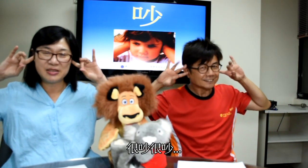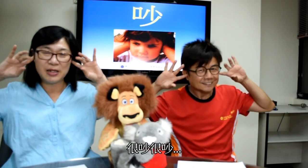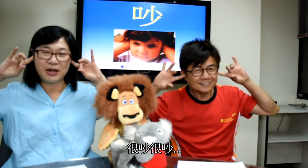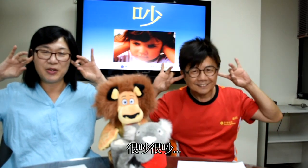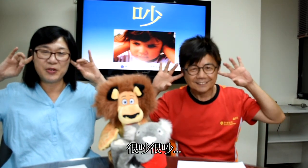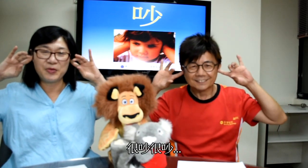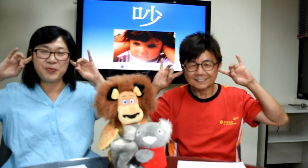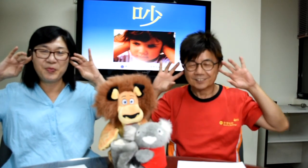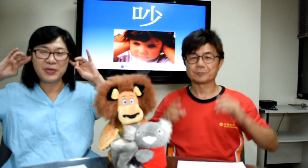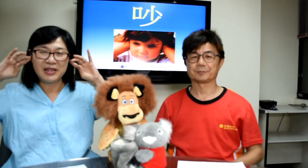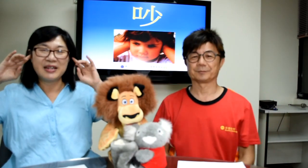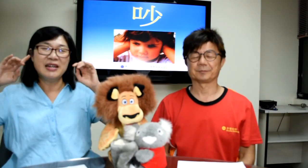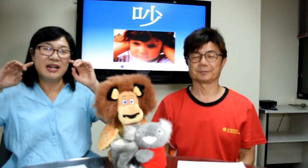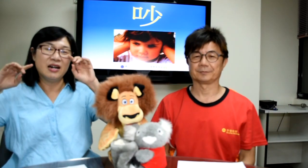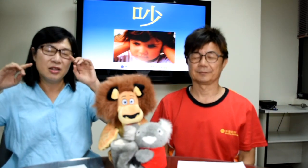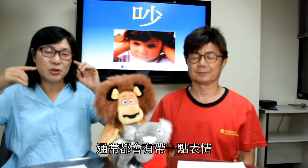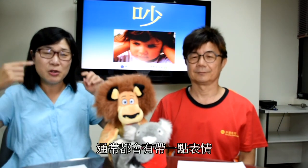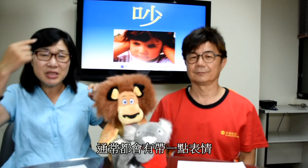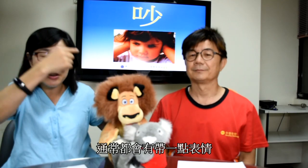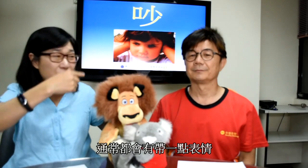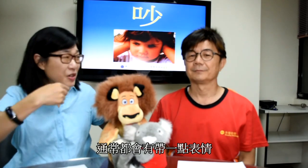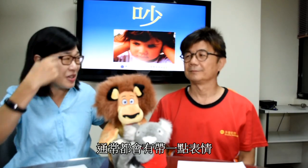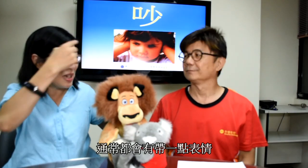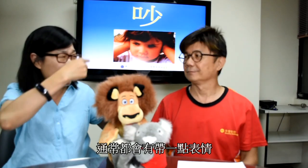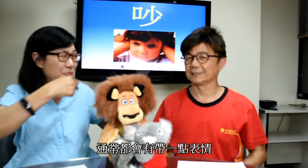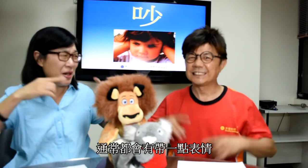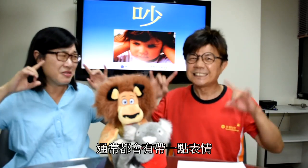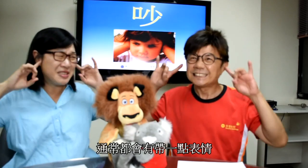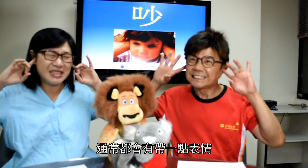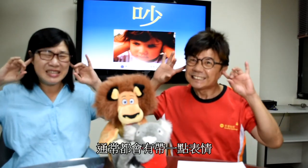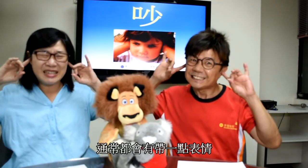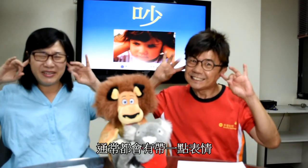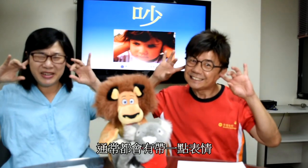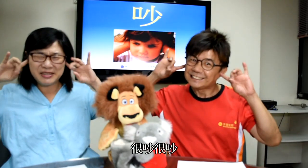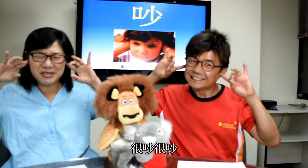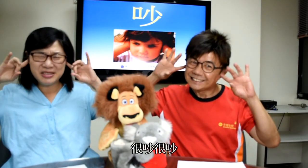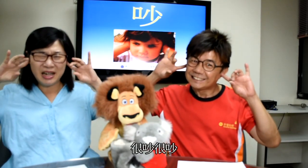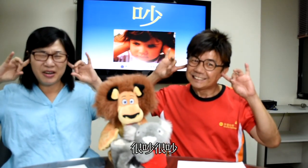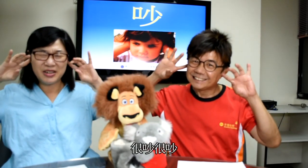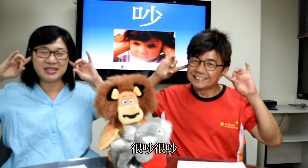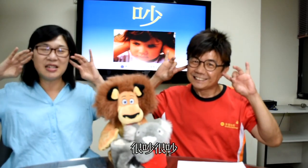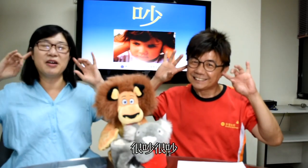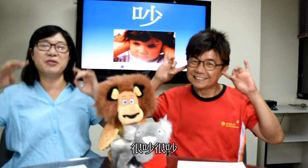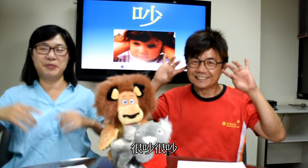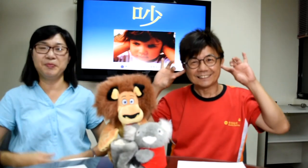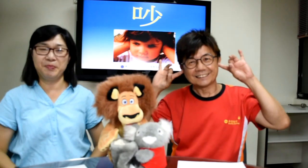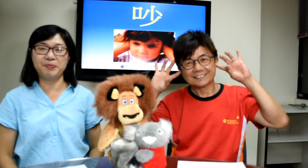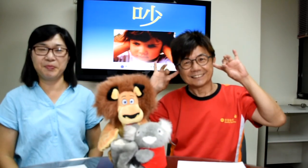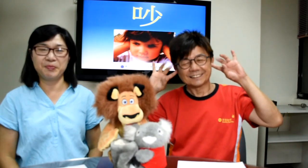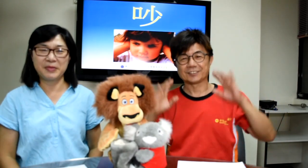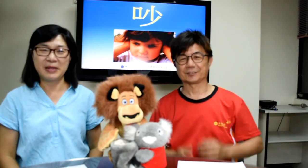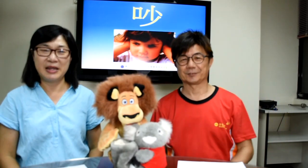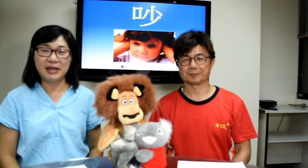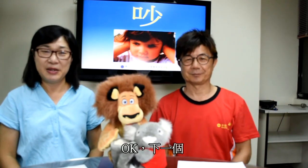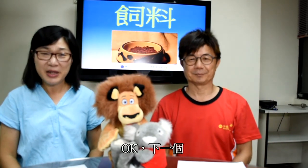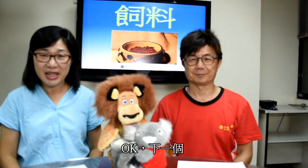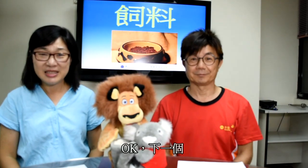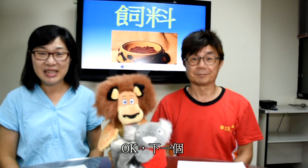吵。通常都会有带点表情，很吵，很吵。OK， 下一